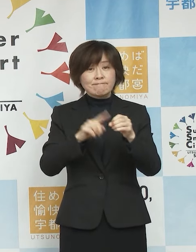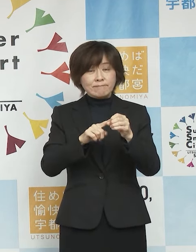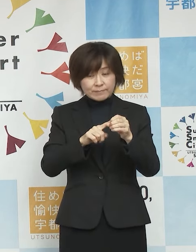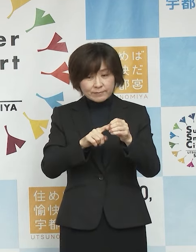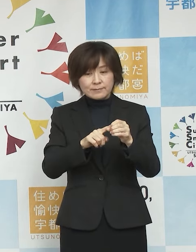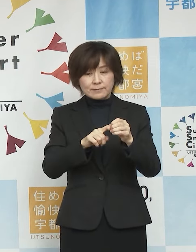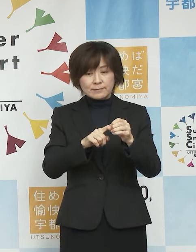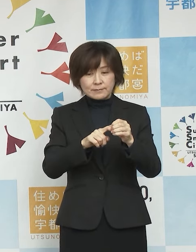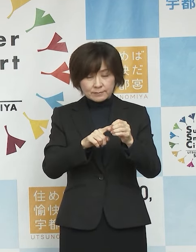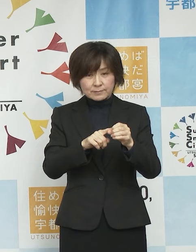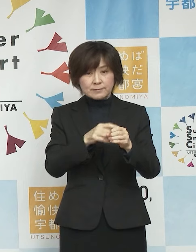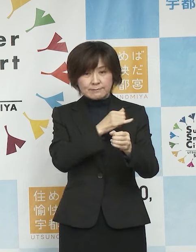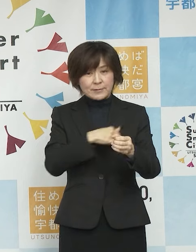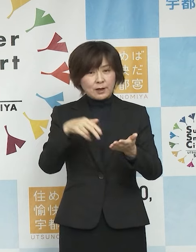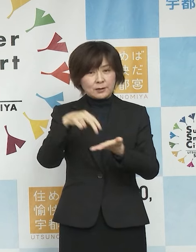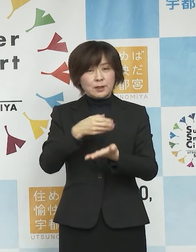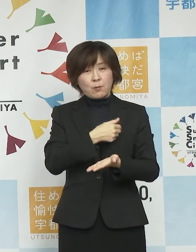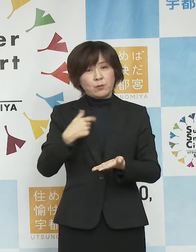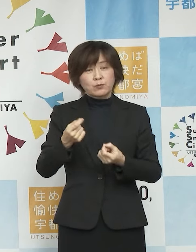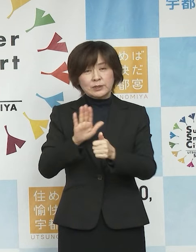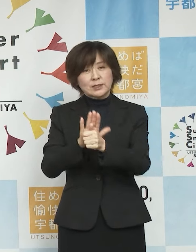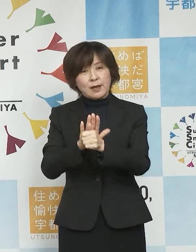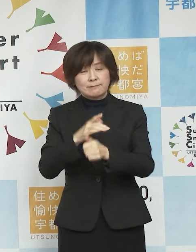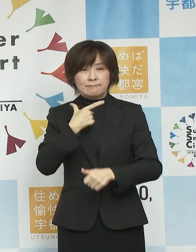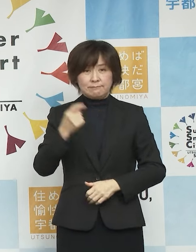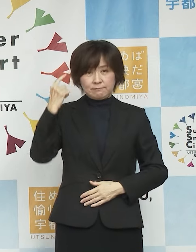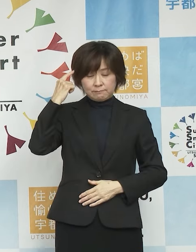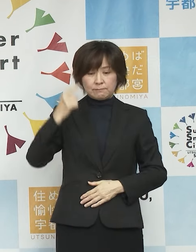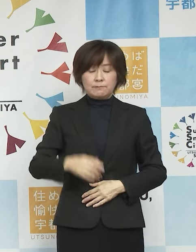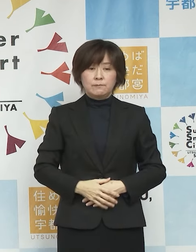ただけるような支援というのを考えてまいりたいと思います。